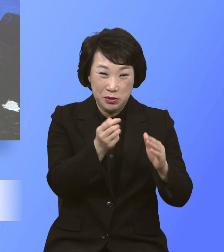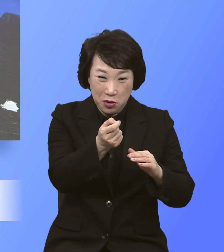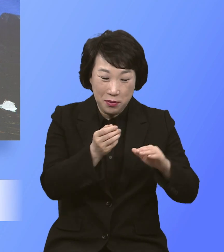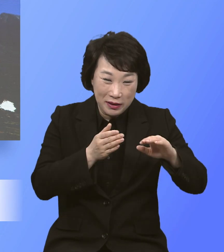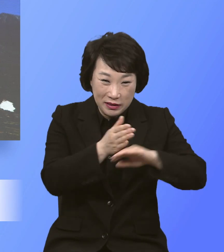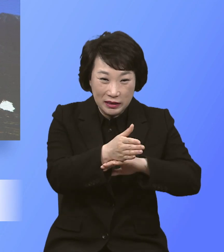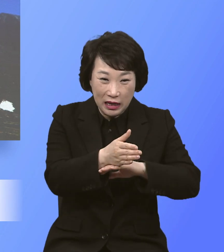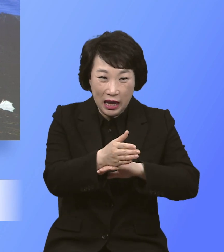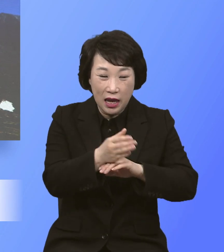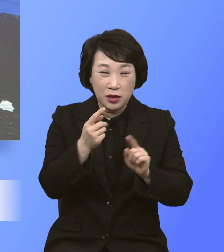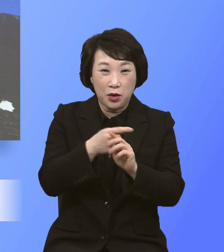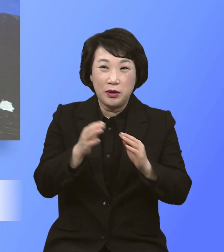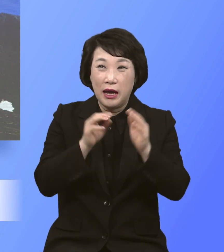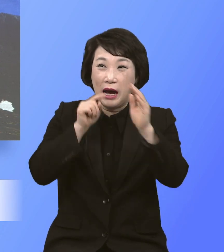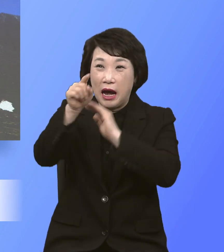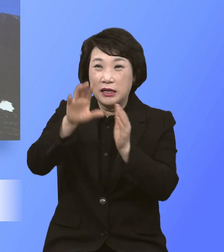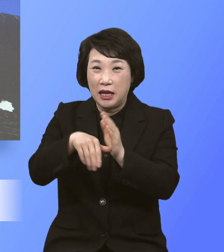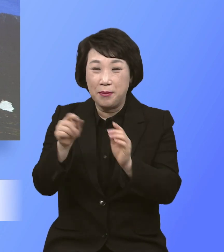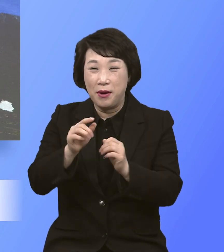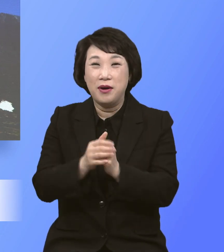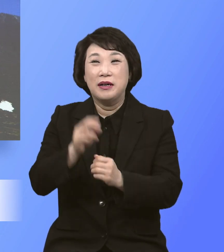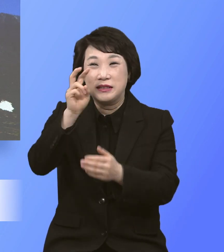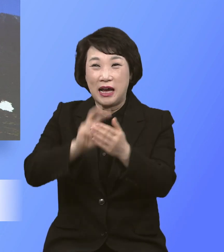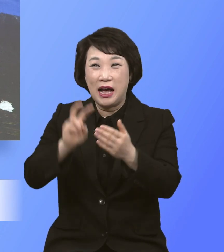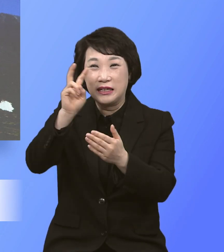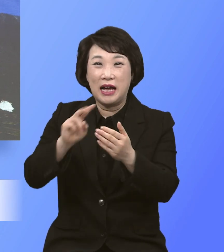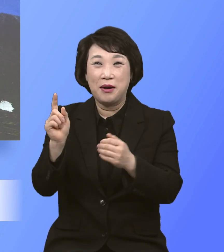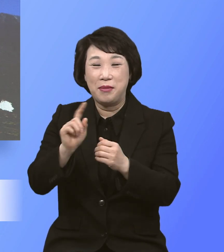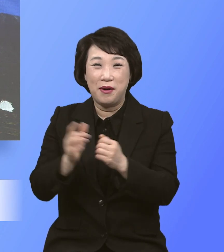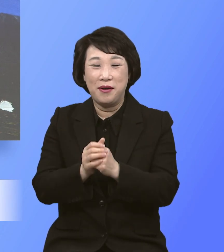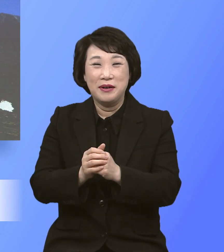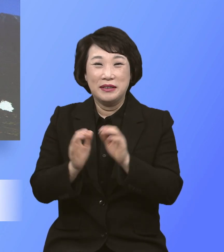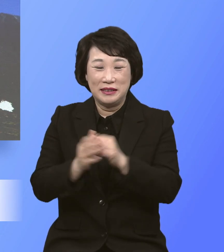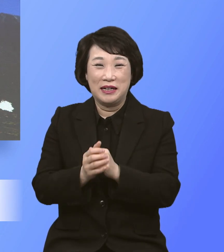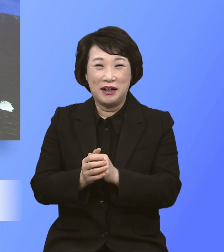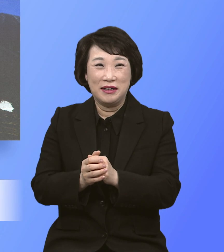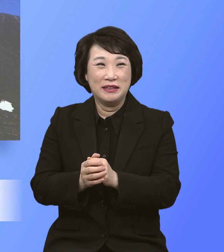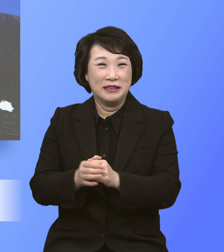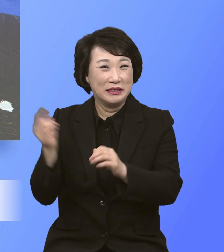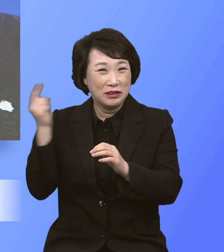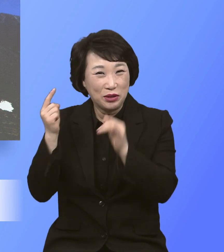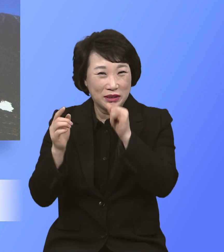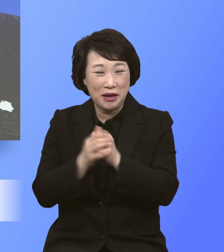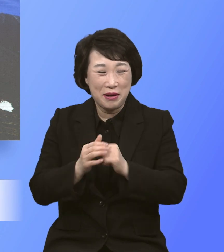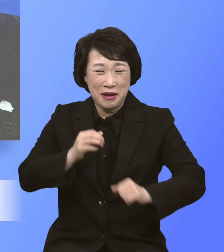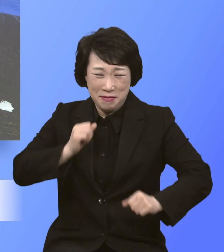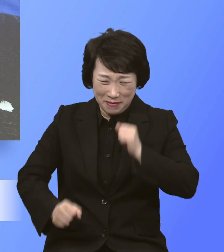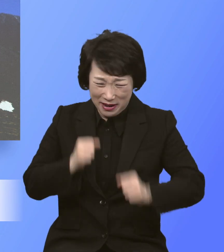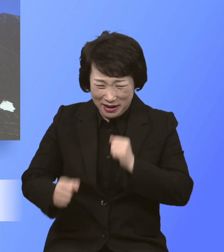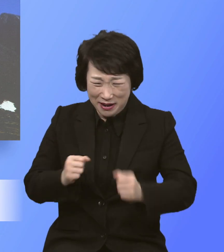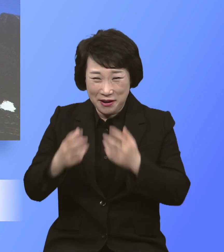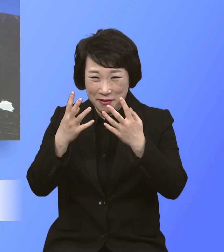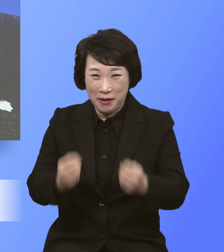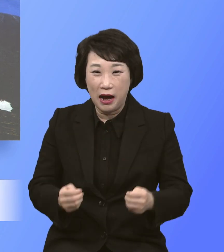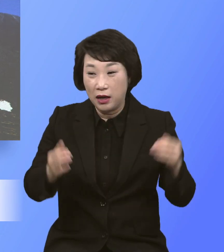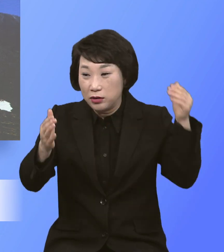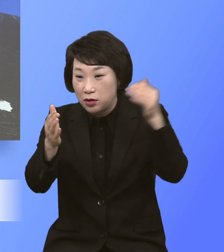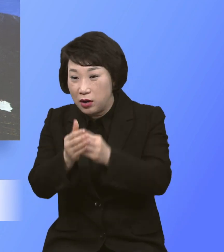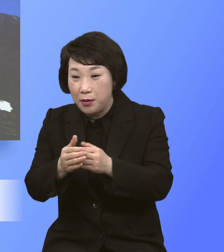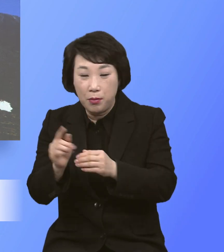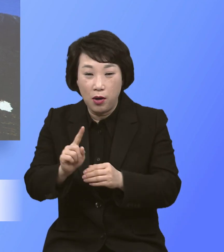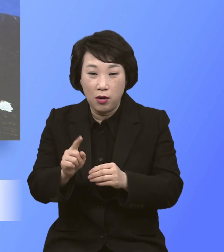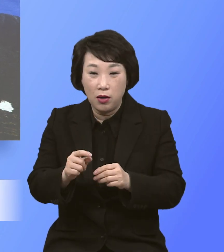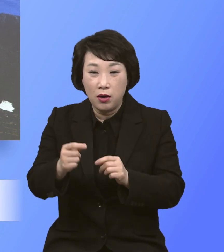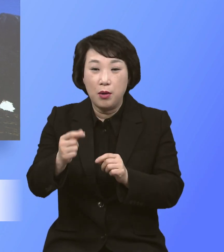내주면 찬양 소리 박자가 막 발을 막 얼마나 빨리 교회로 오게 만드는지 모릅니다. 와보면 벌써 앞자리